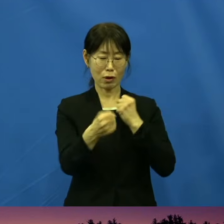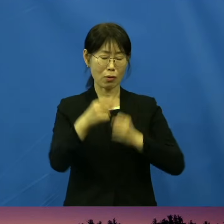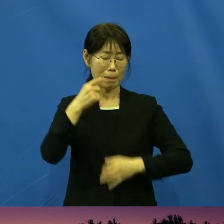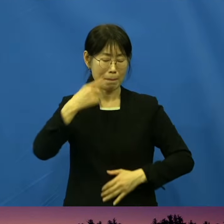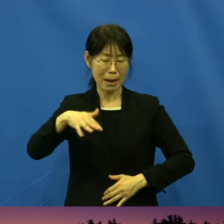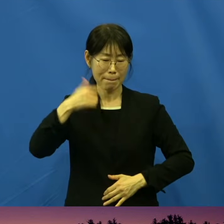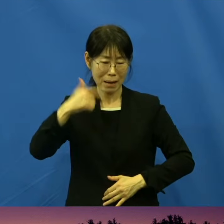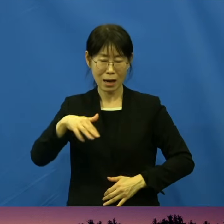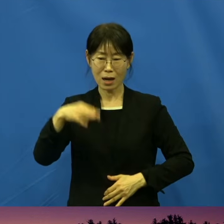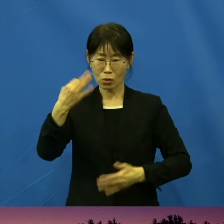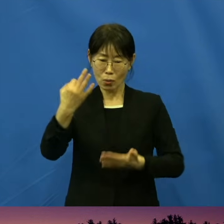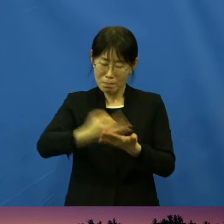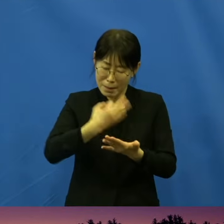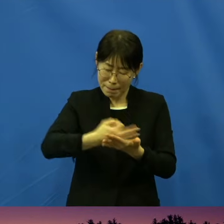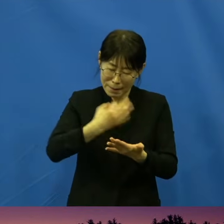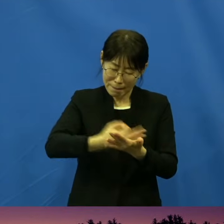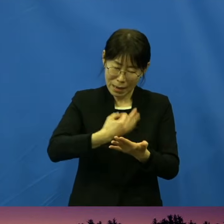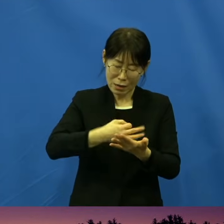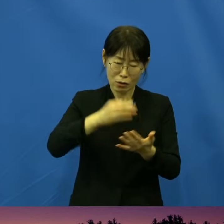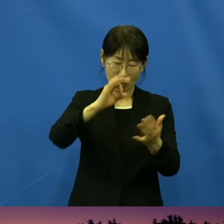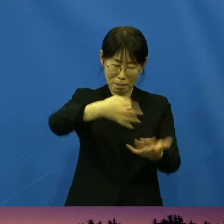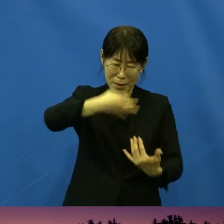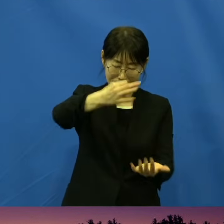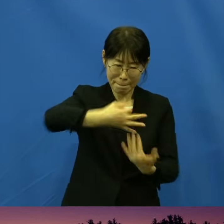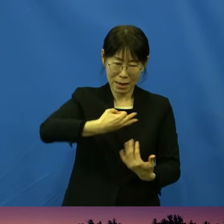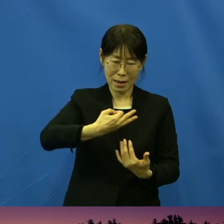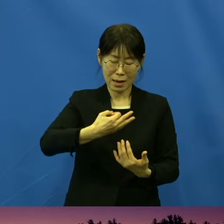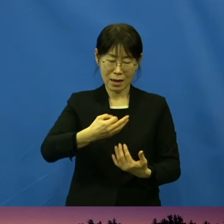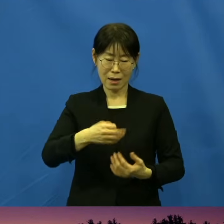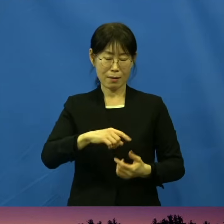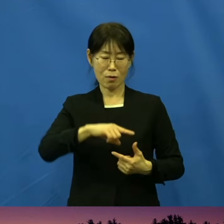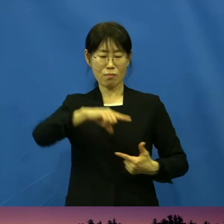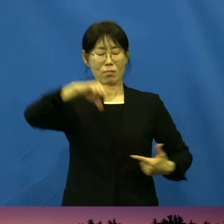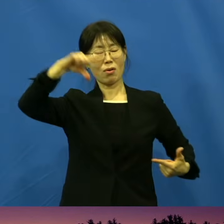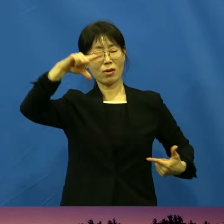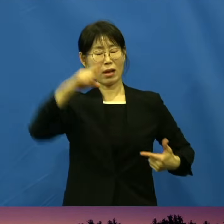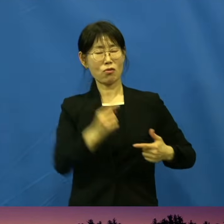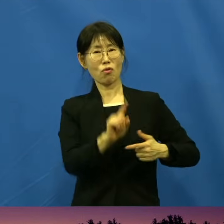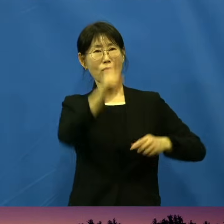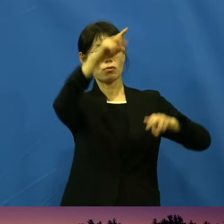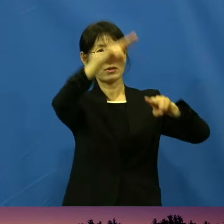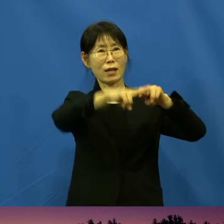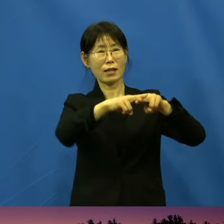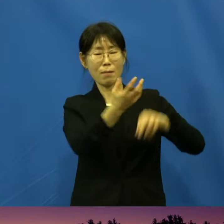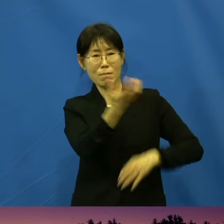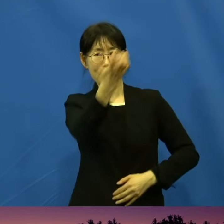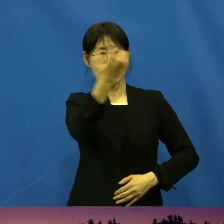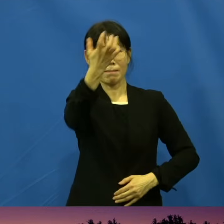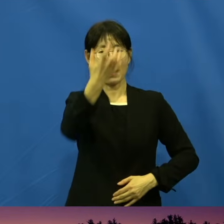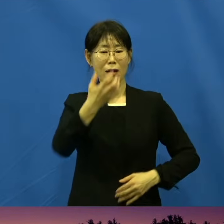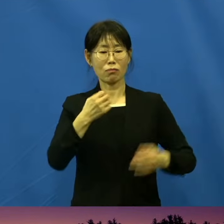아무리 돈을 벌어도 여러분 채워지니까 안 채워져요. 아무리 권력을 쌓아도 안 채워져요.